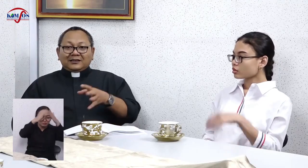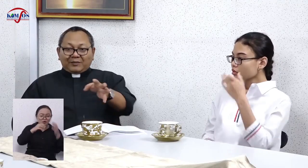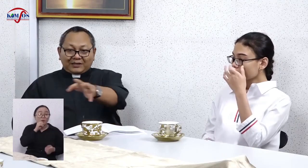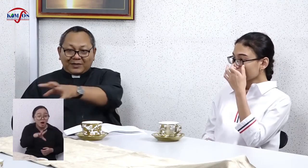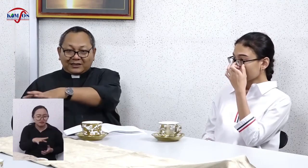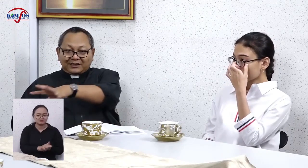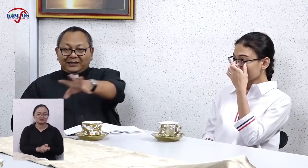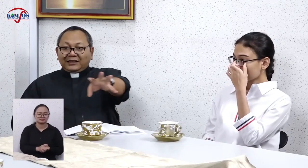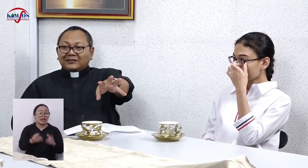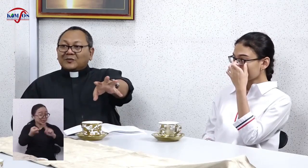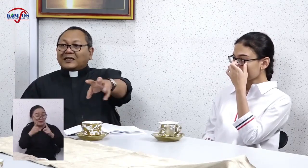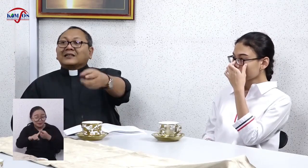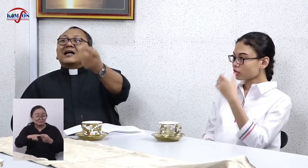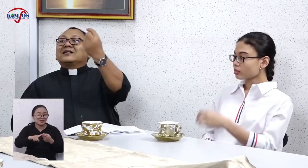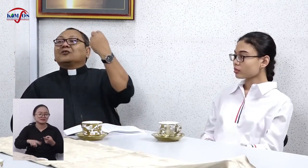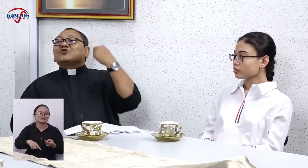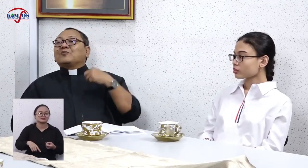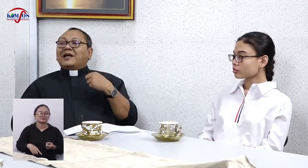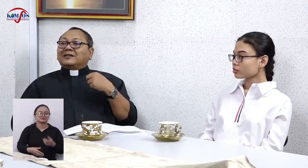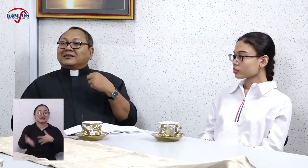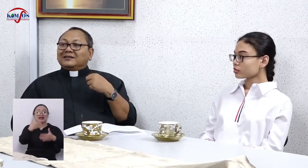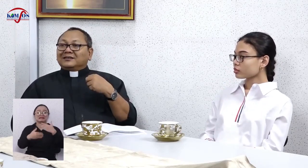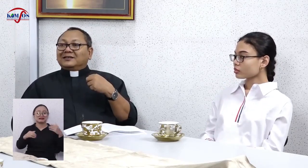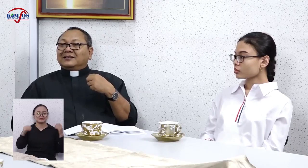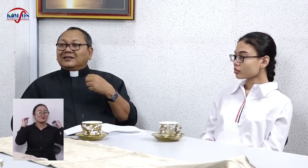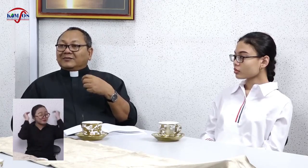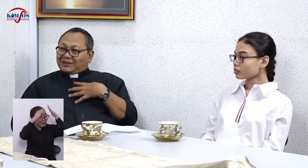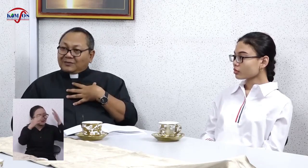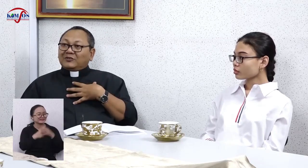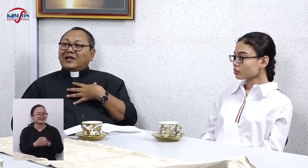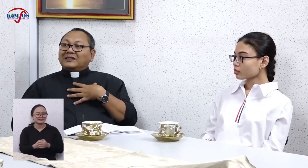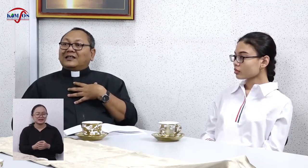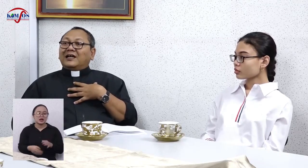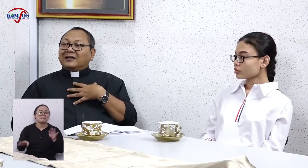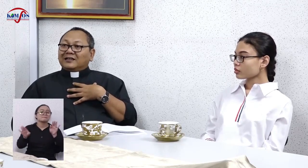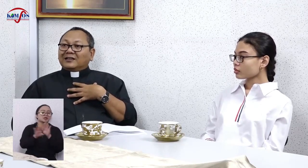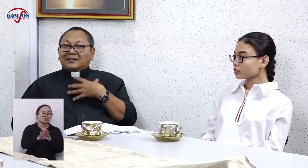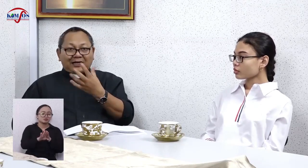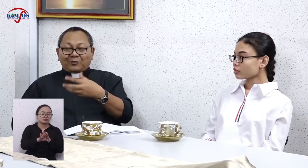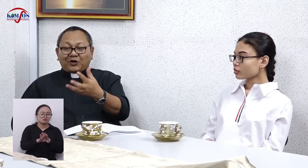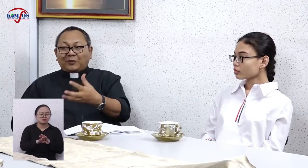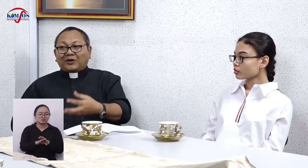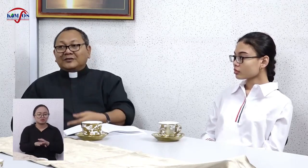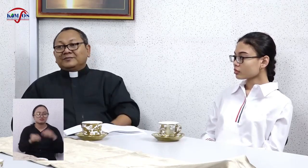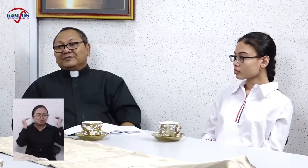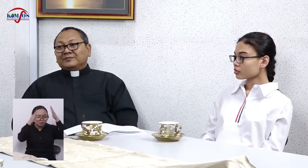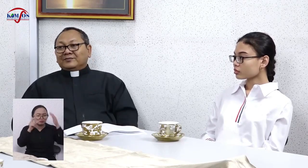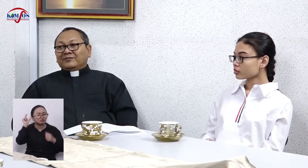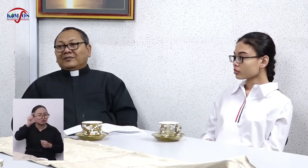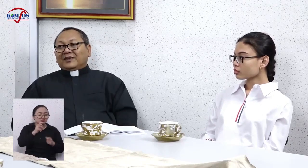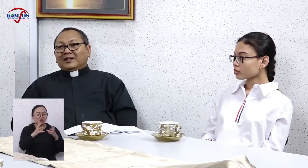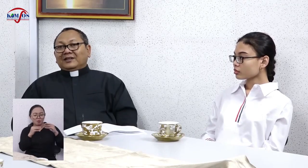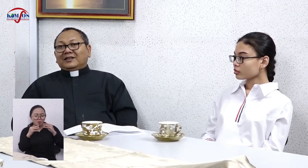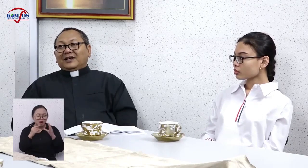teman-teman ini coba datang ke Keuskupan ketemu dengan saya kita omong-omong